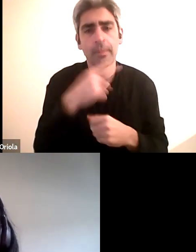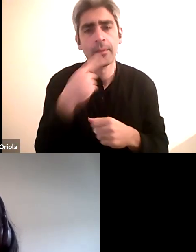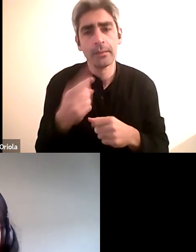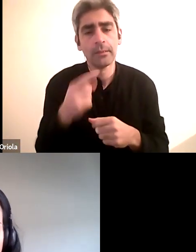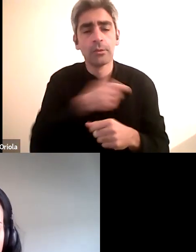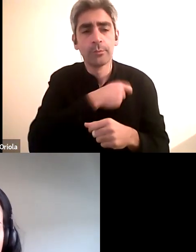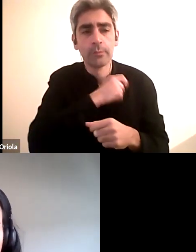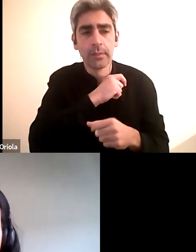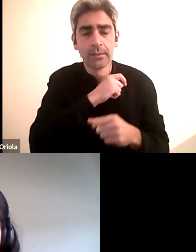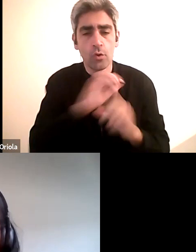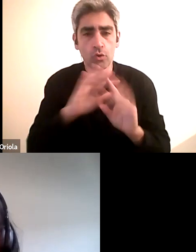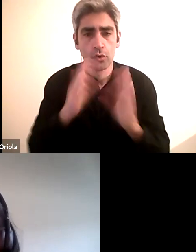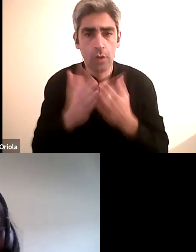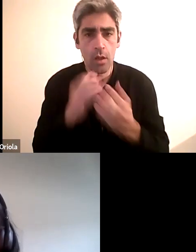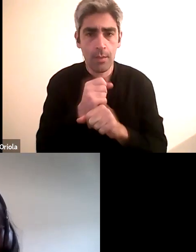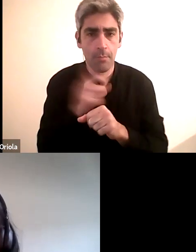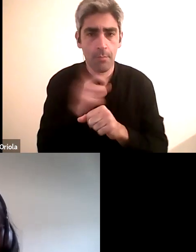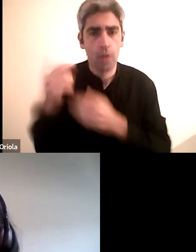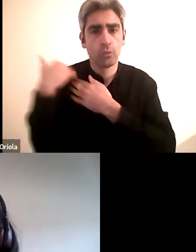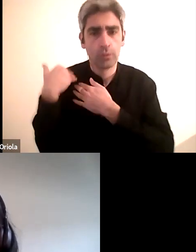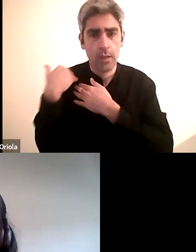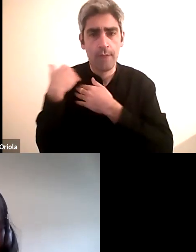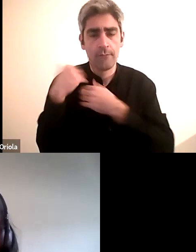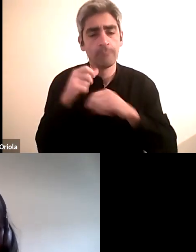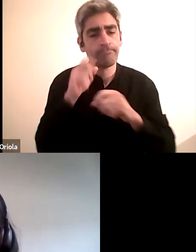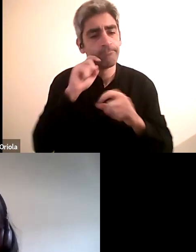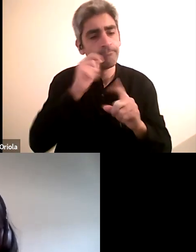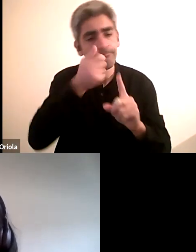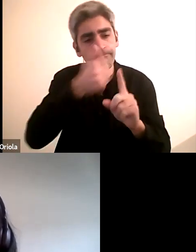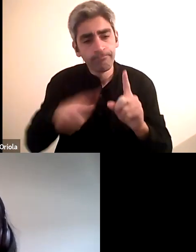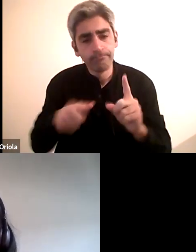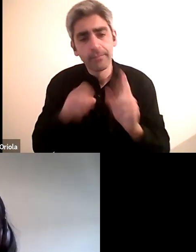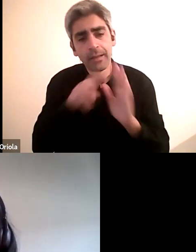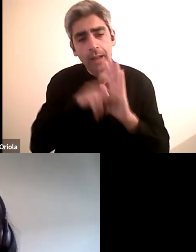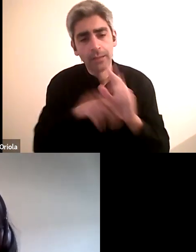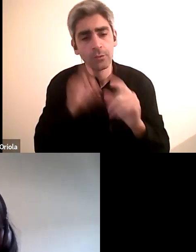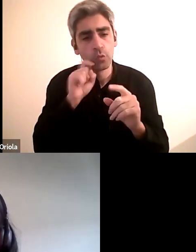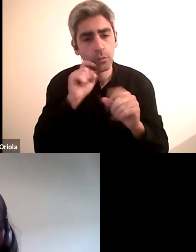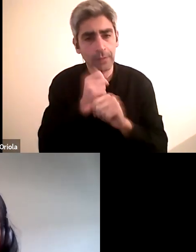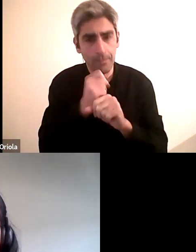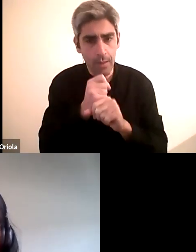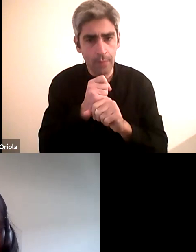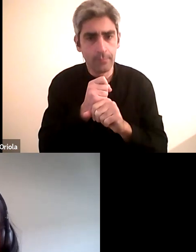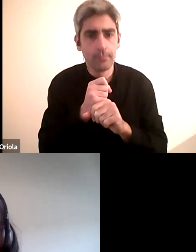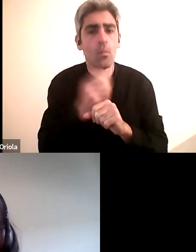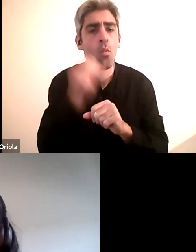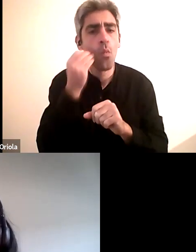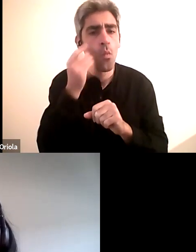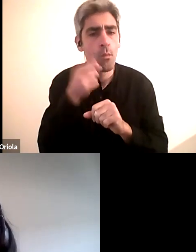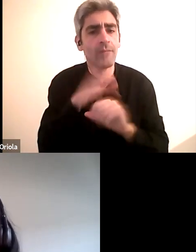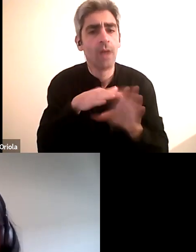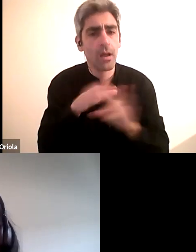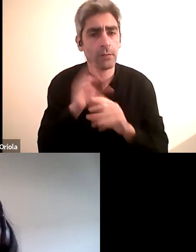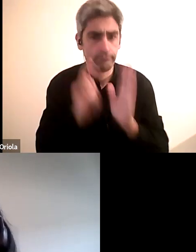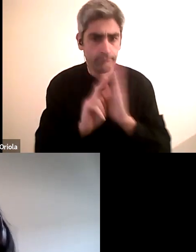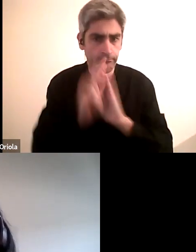do Trabalho é responsável pela fiscalização da correta aplicação das normas de segurança no trabalho. Como faz isso?